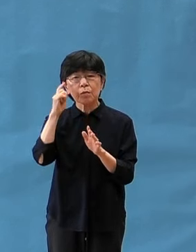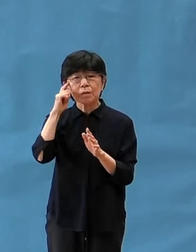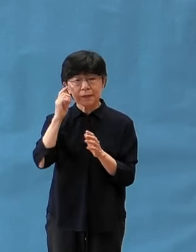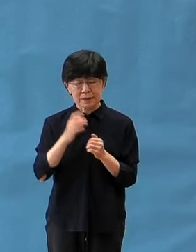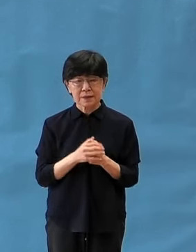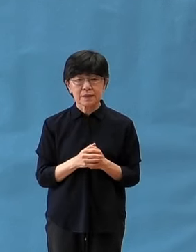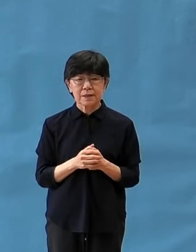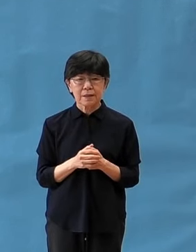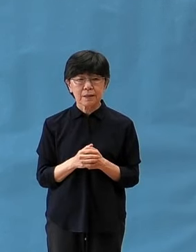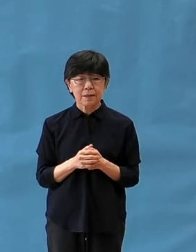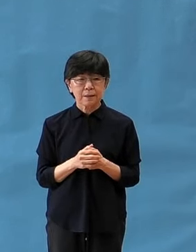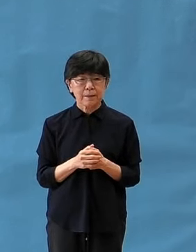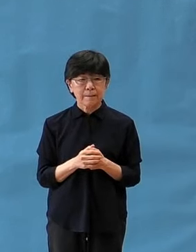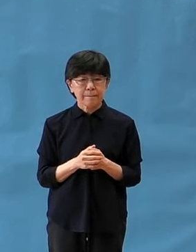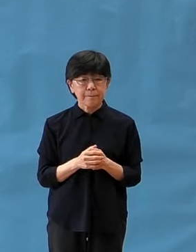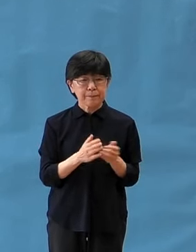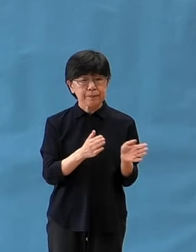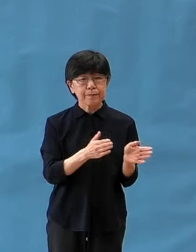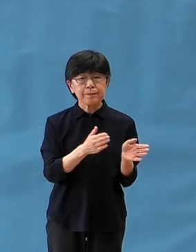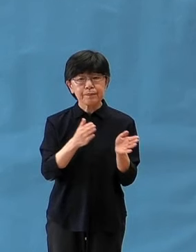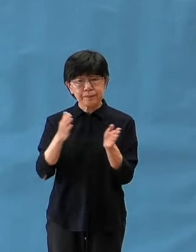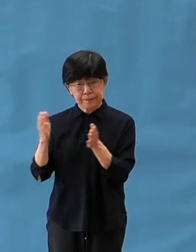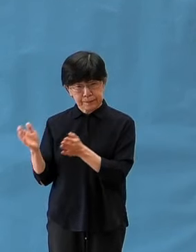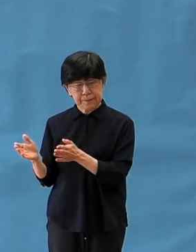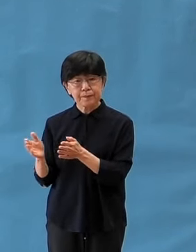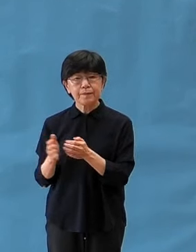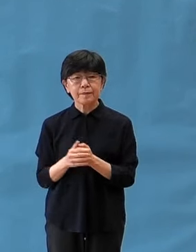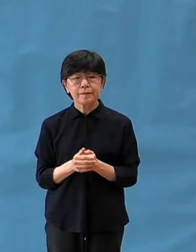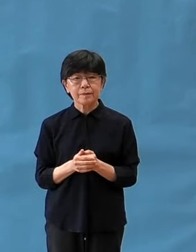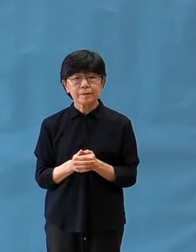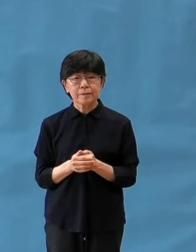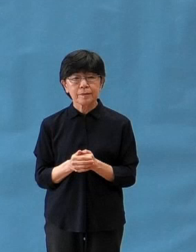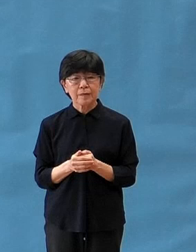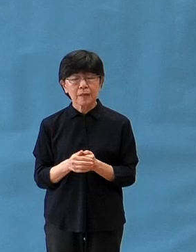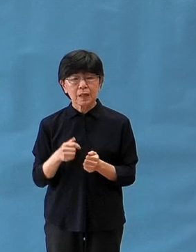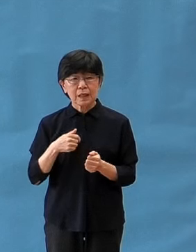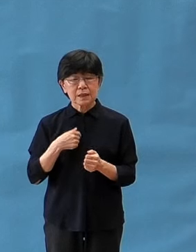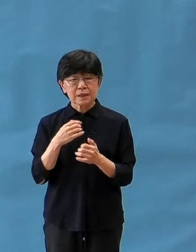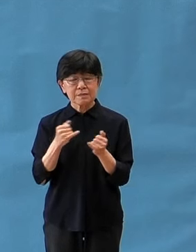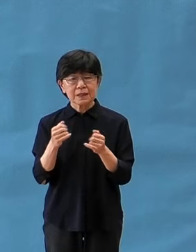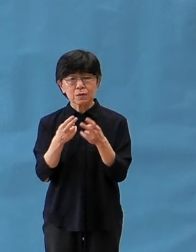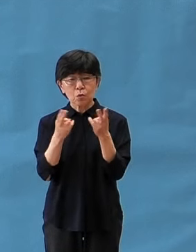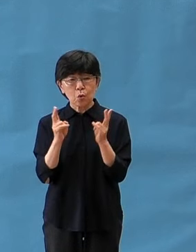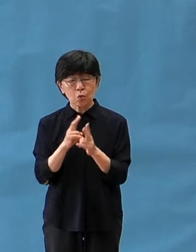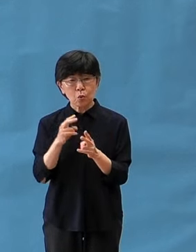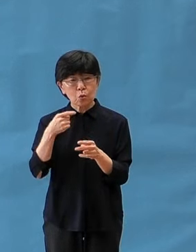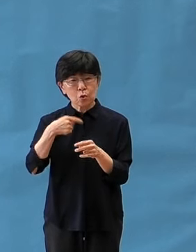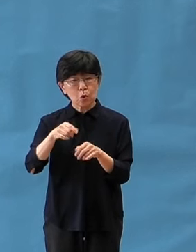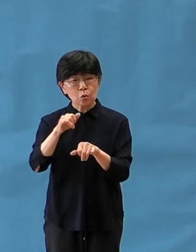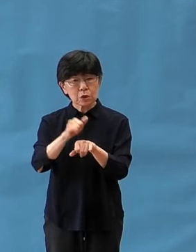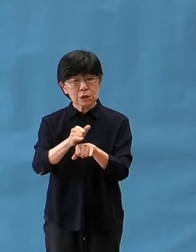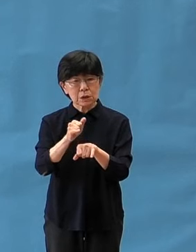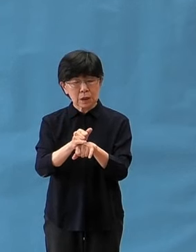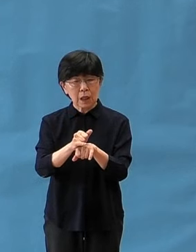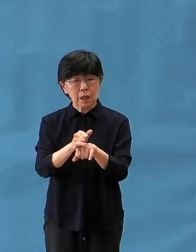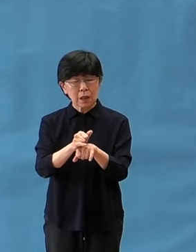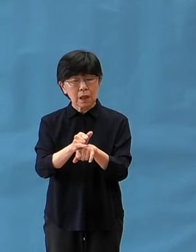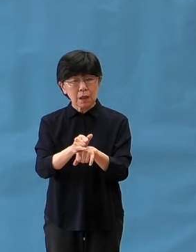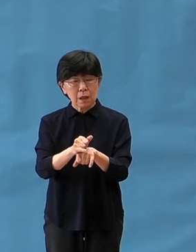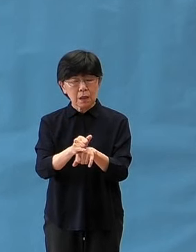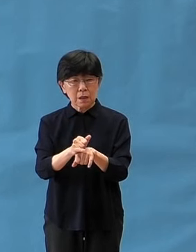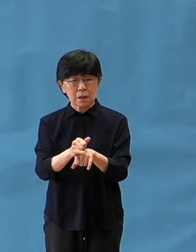承知しました。あのすいません、全然話題が変わりますが、あの自民党の教育人材力強化調査会